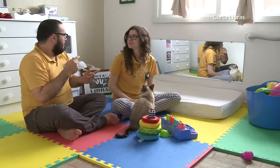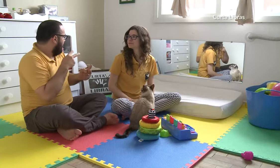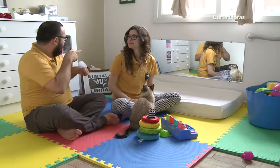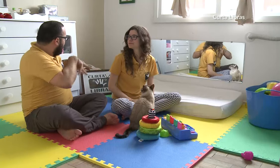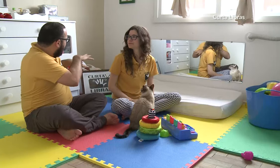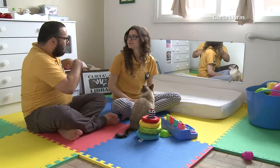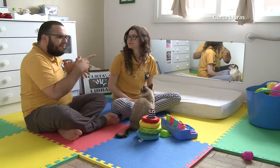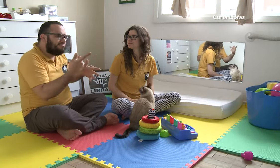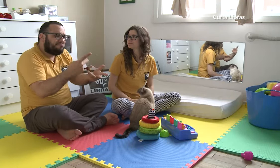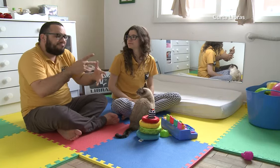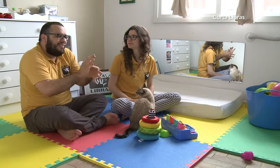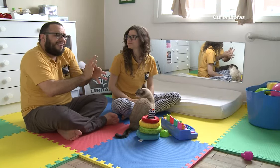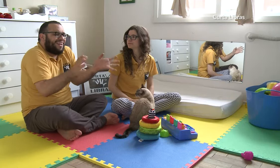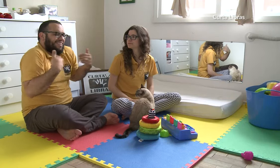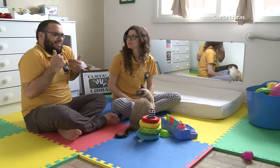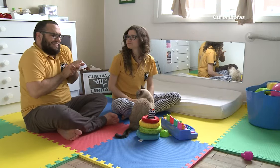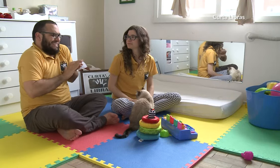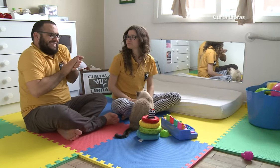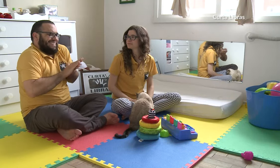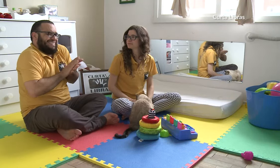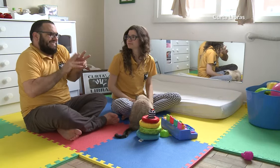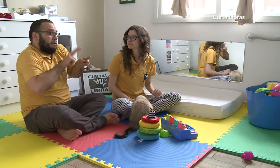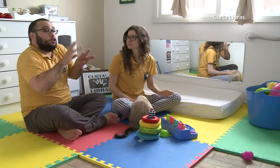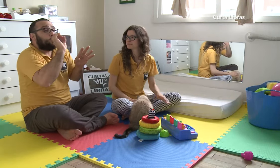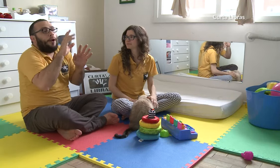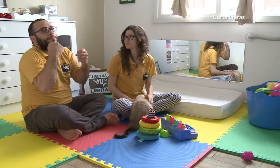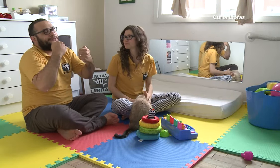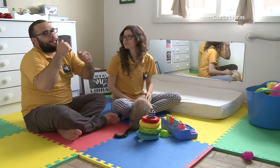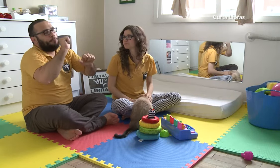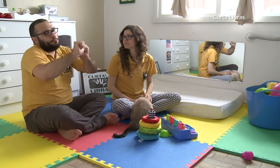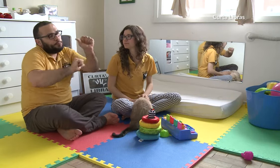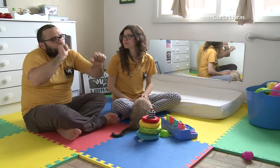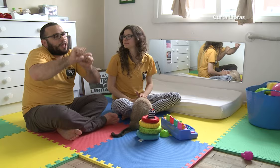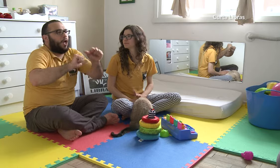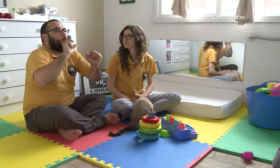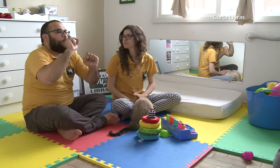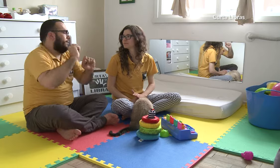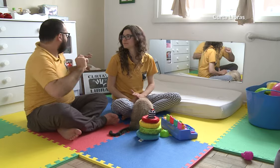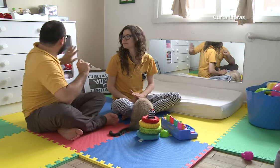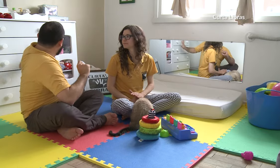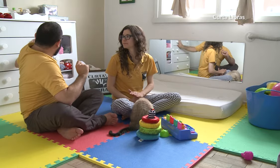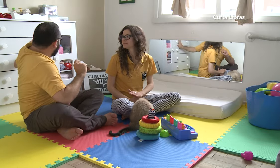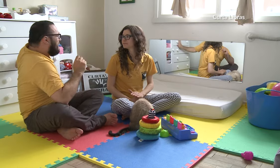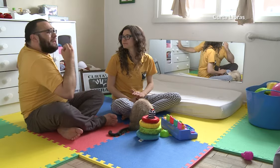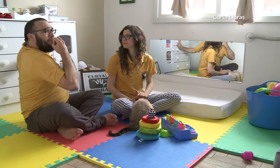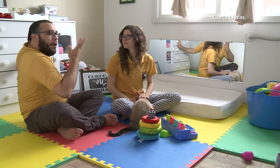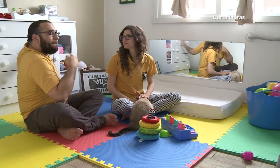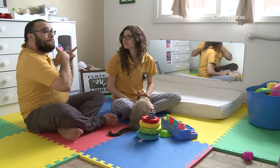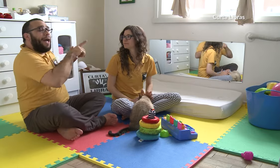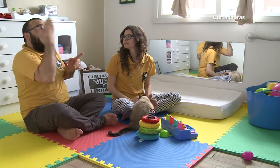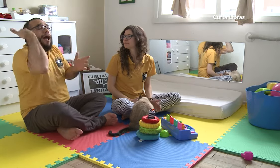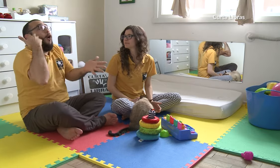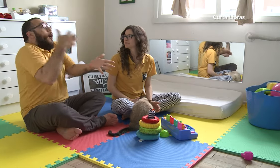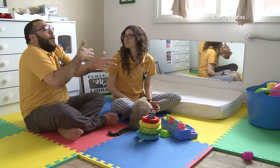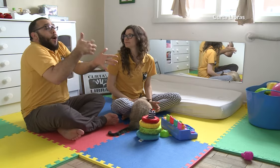mudar é esse móvel aqui. Ele é bom, mas antes nós fomos comprando os móveis e não percebi.